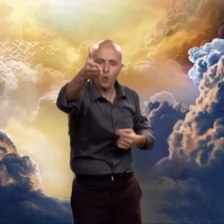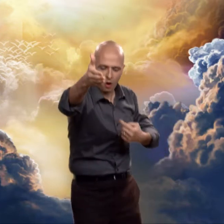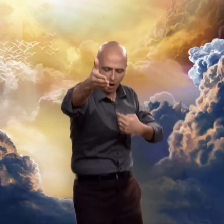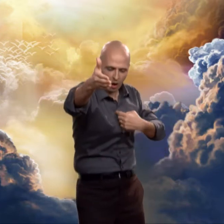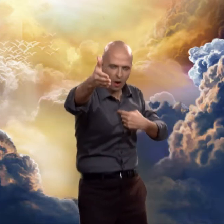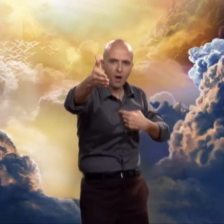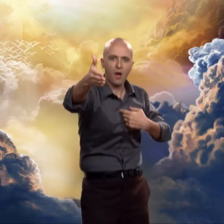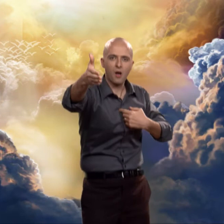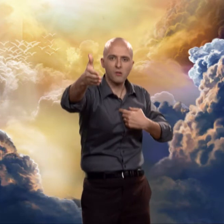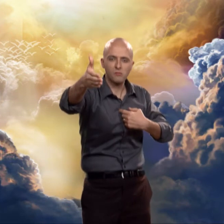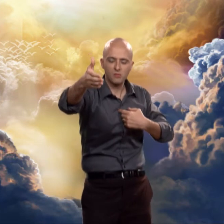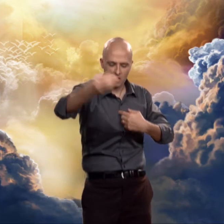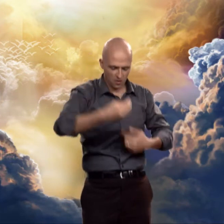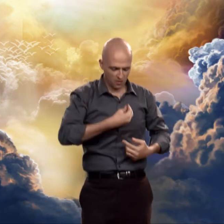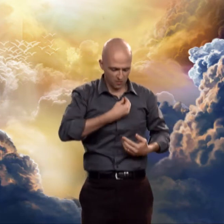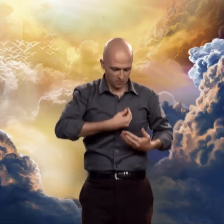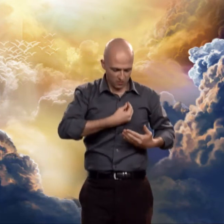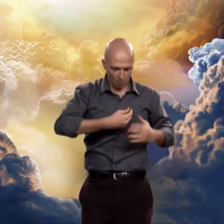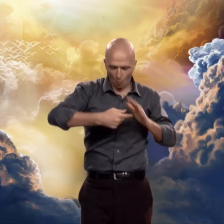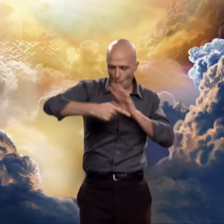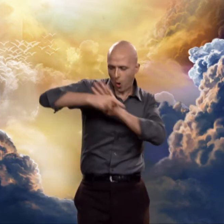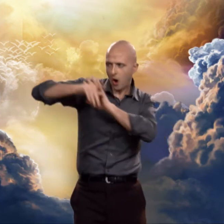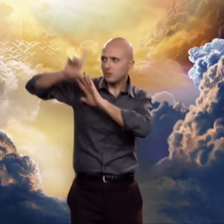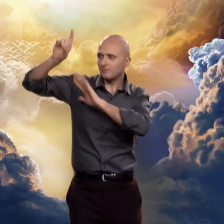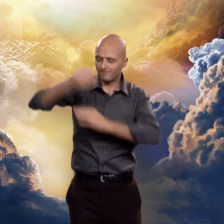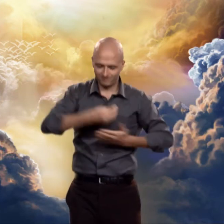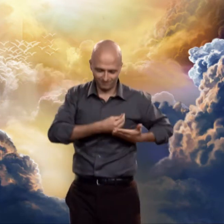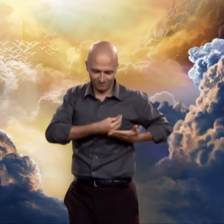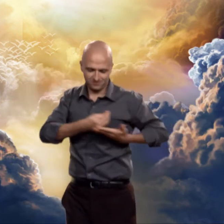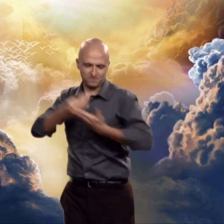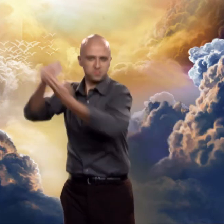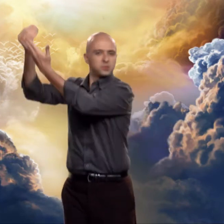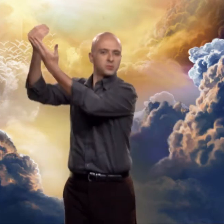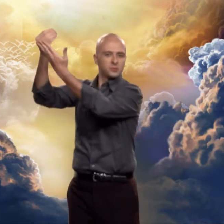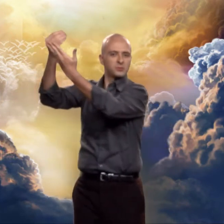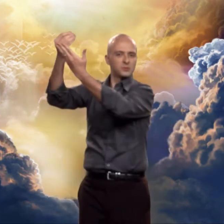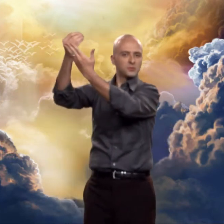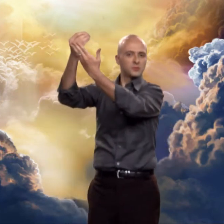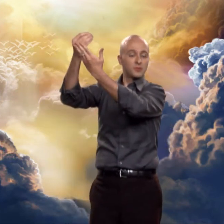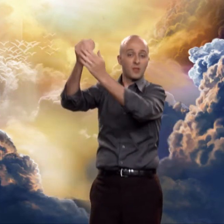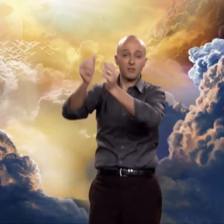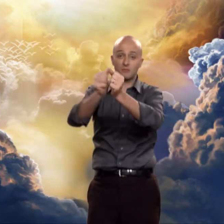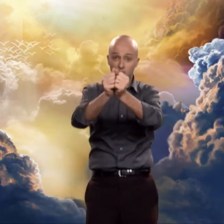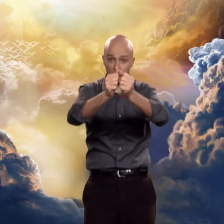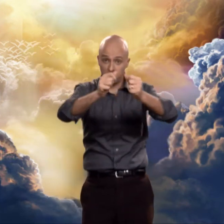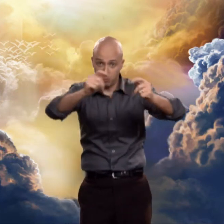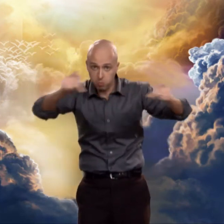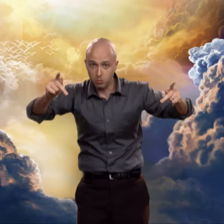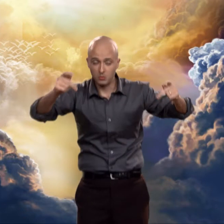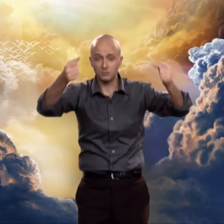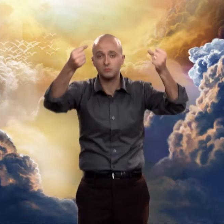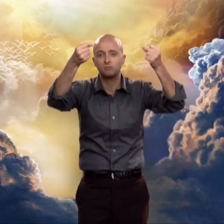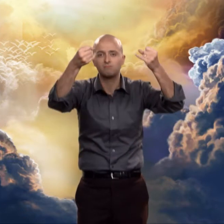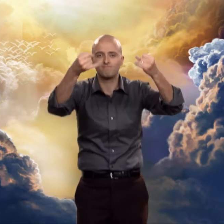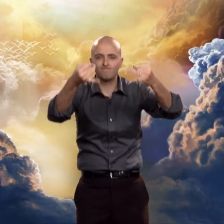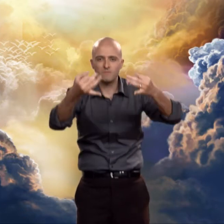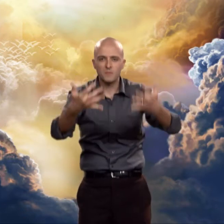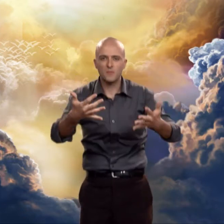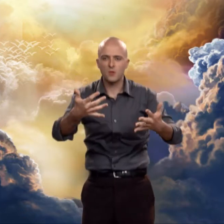que o Senhor é o nosso Deus, Ele nos fez e somos dele. Em Apocalipse 14, a humanidade é